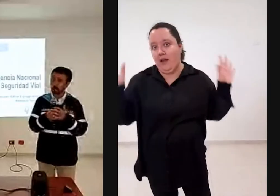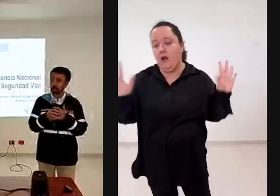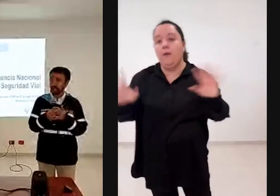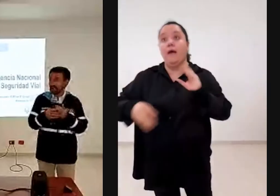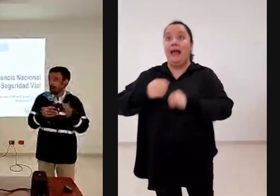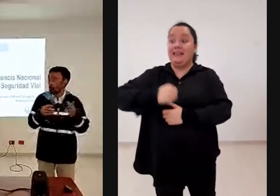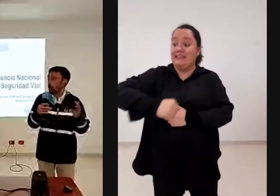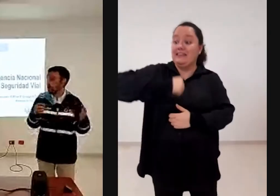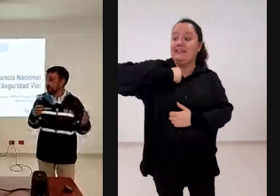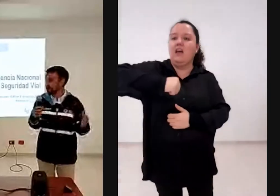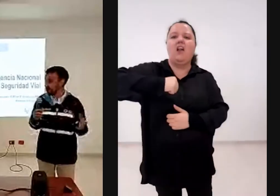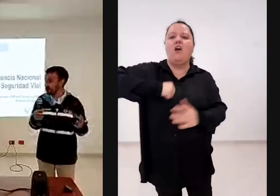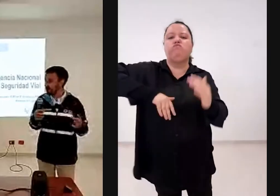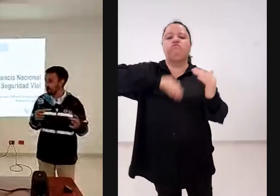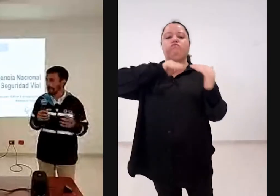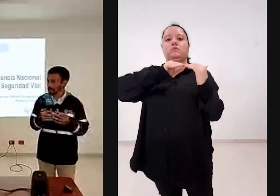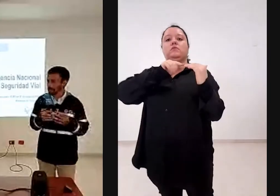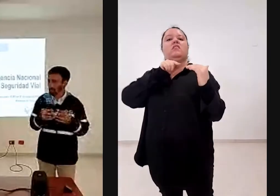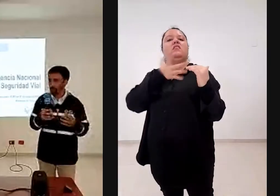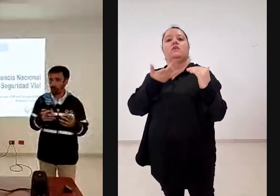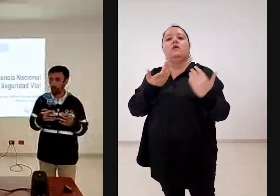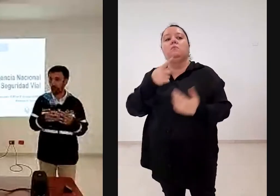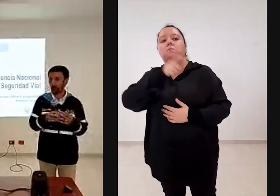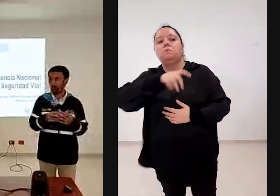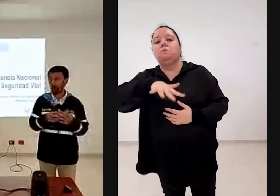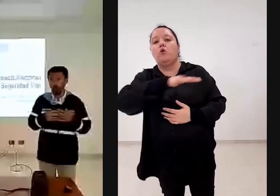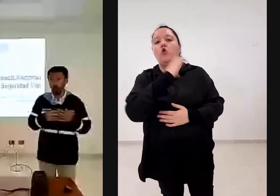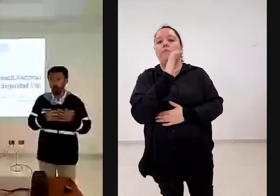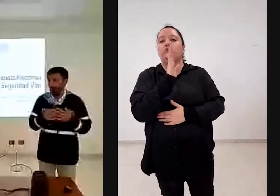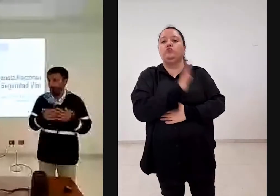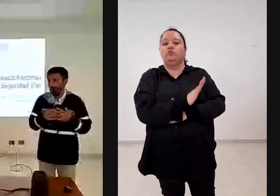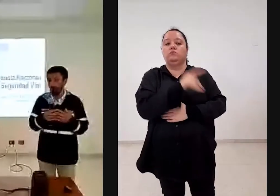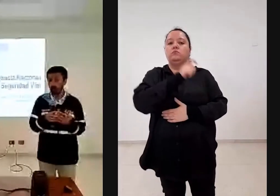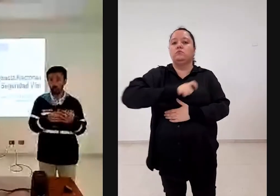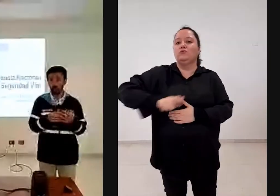a cualquier colombiano